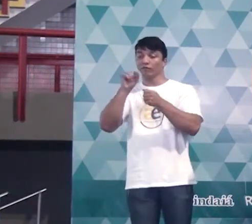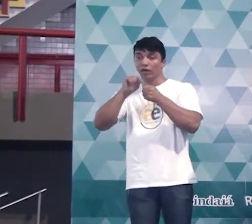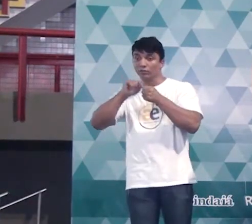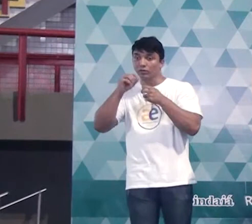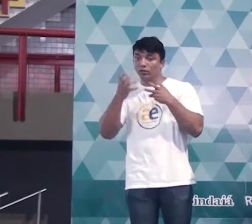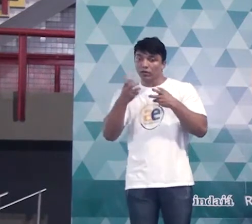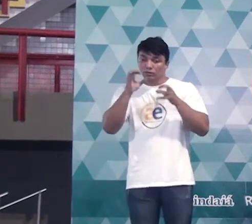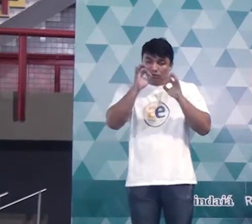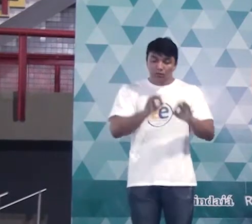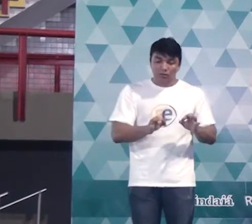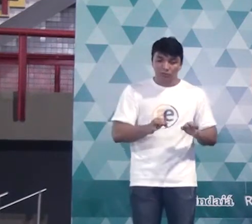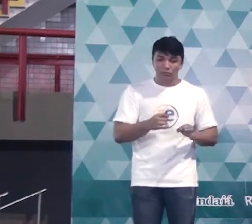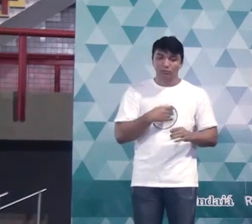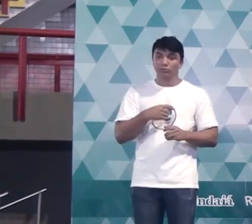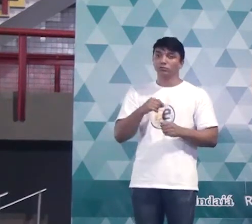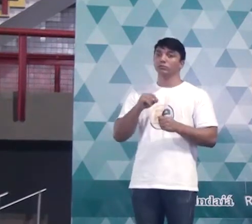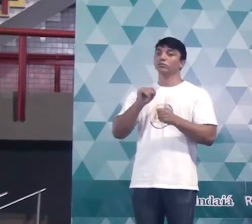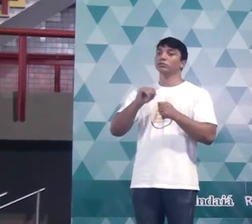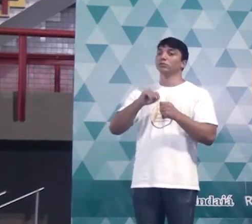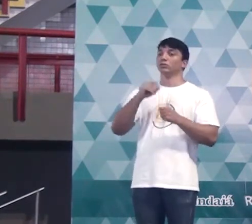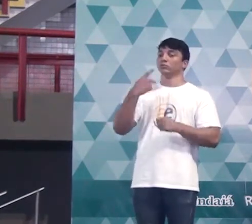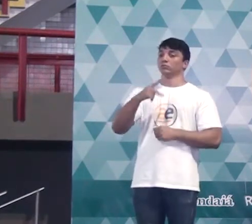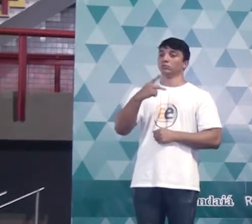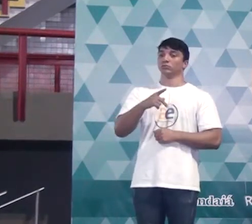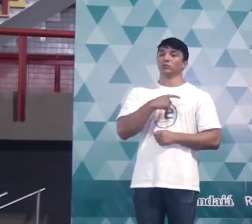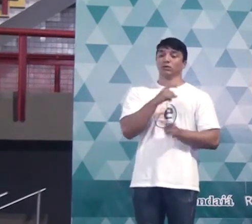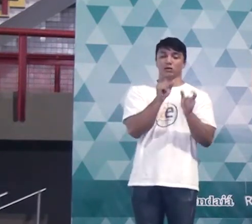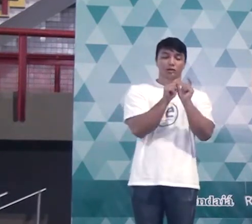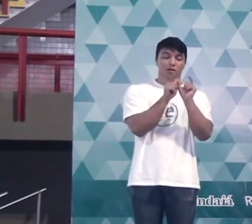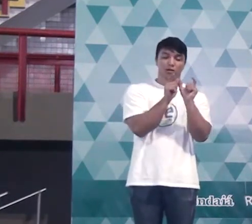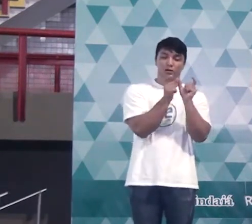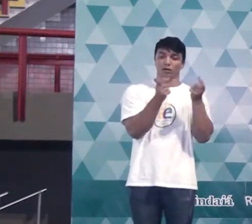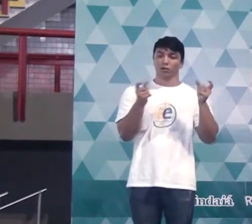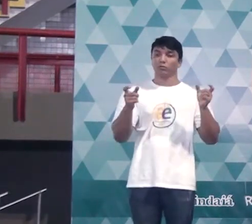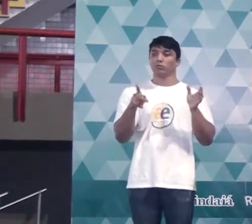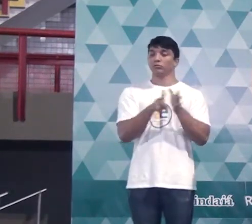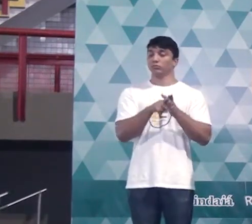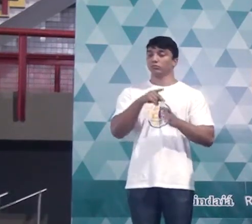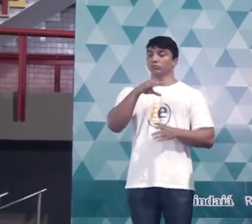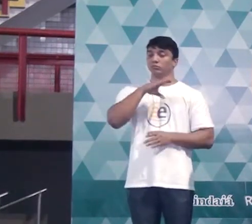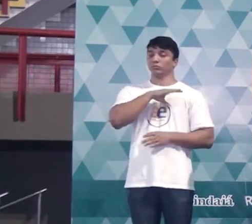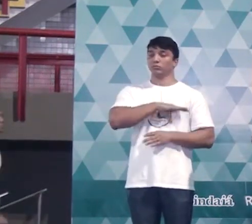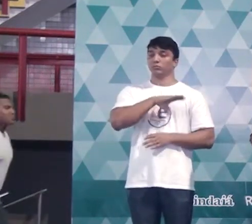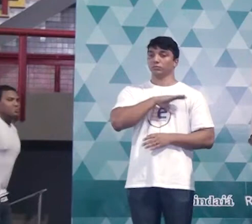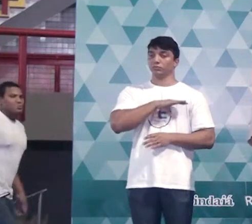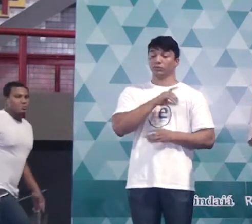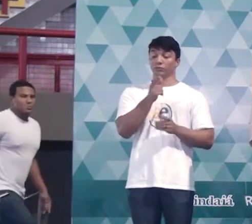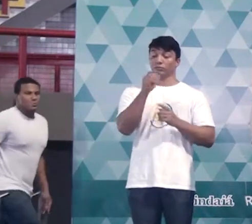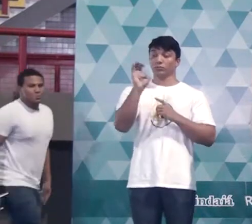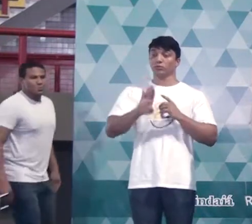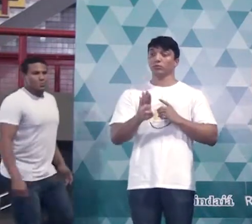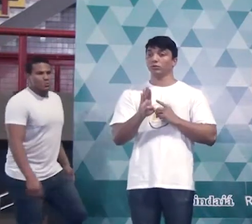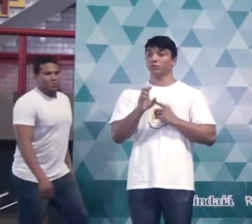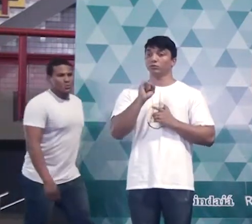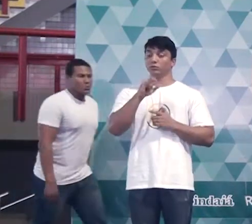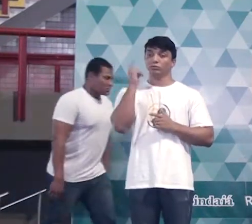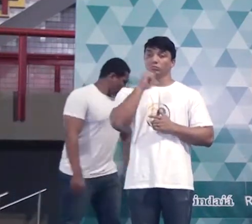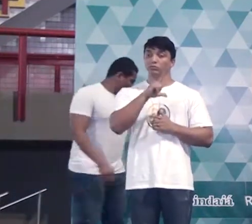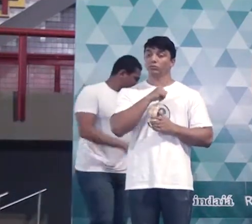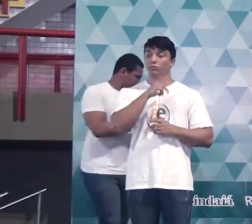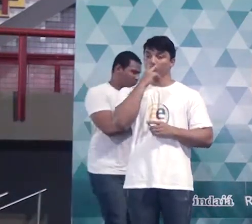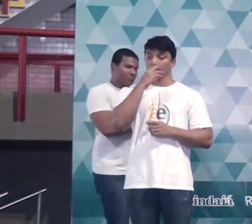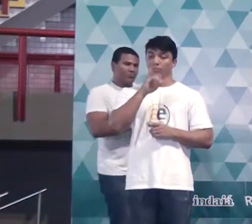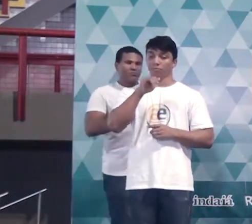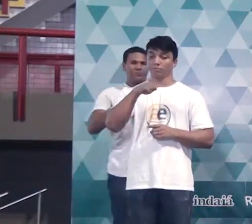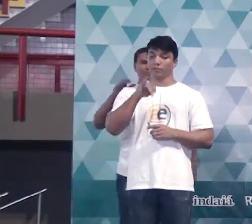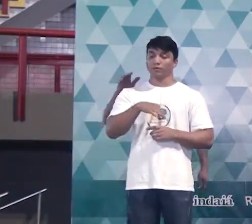correto? Pois escreva você a gramática da língua brasileira. Porque no dia que você escrever, pra